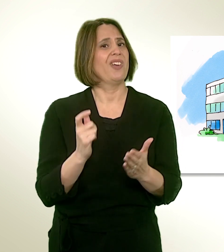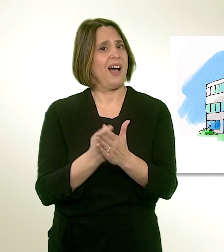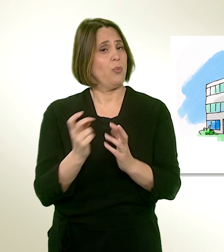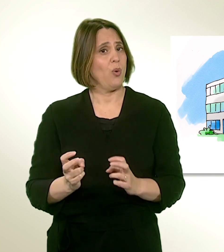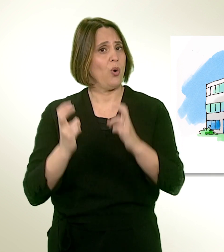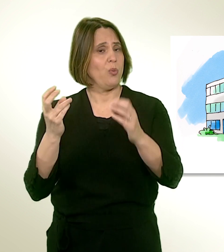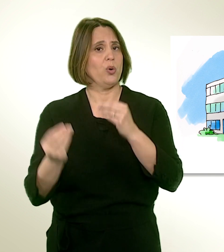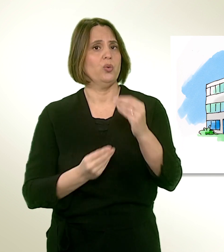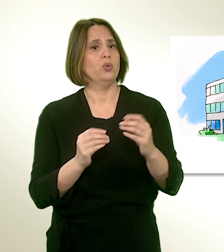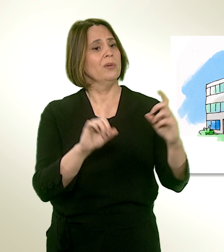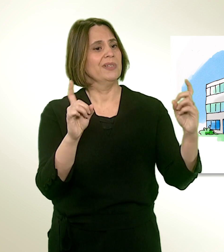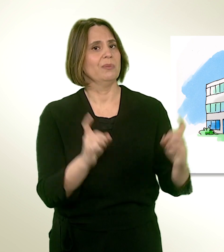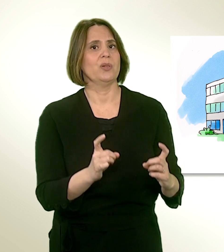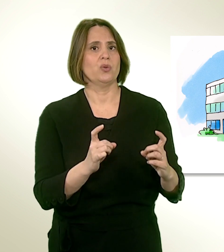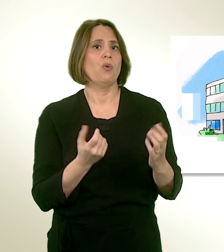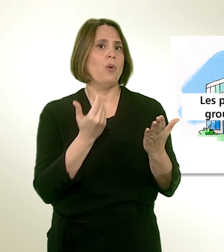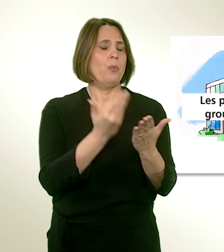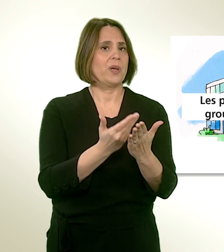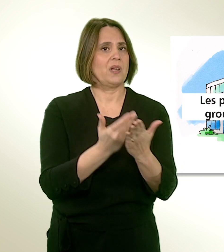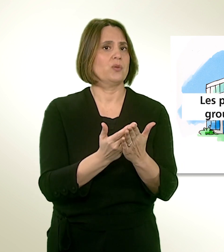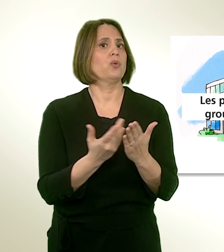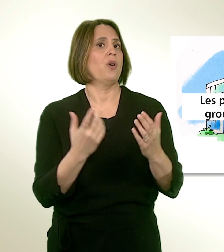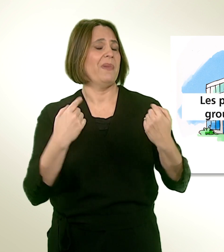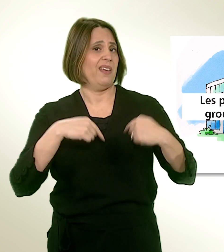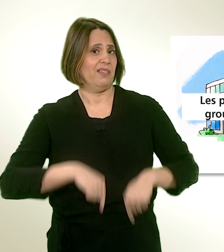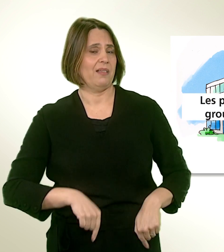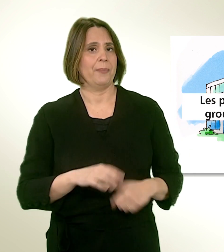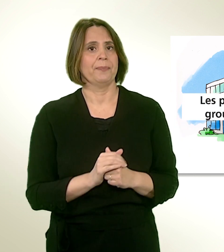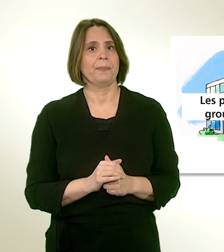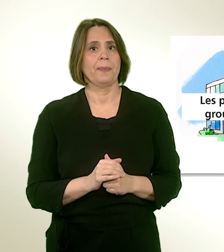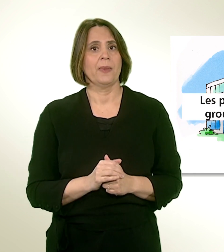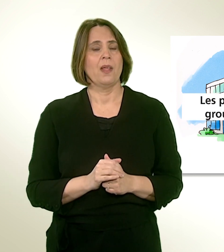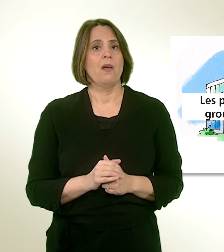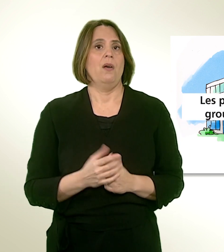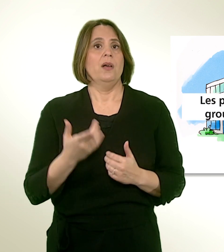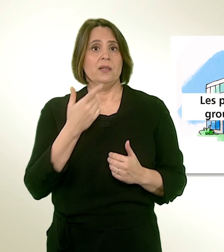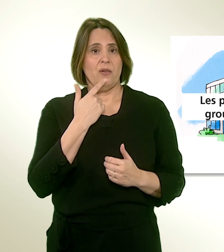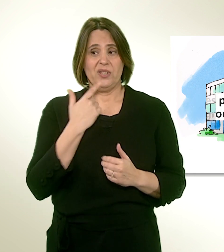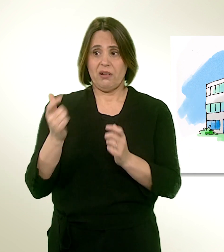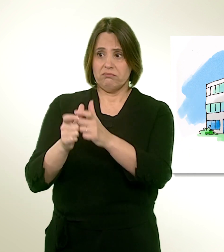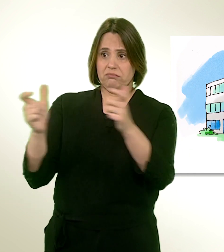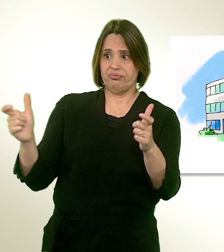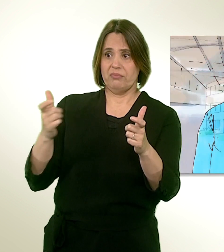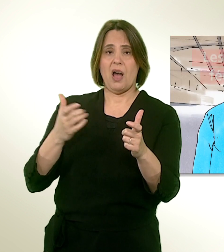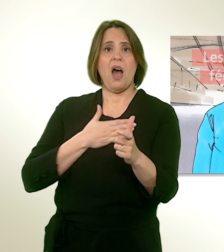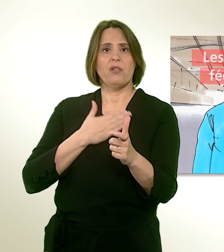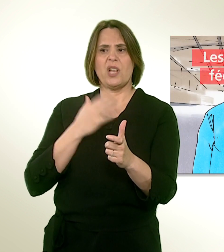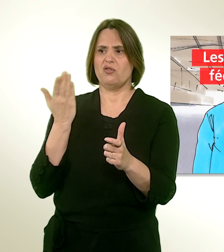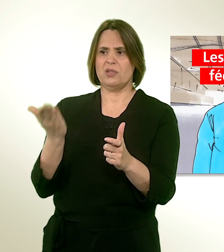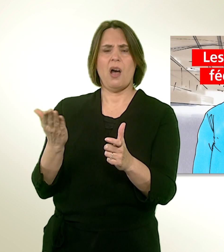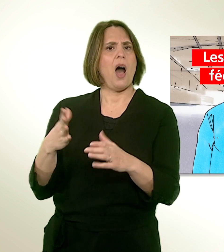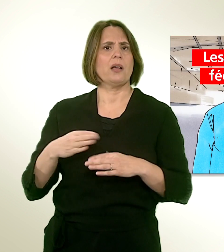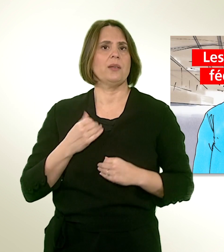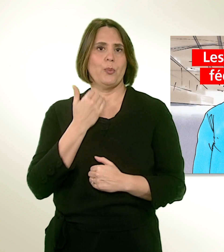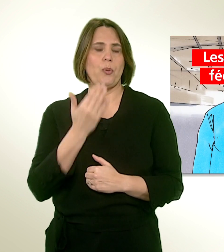ou d'une diminution des prestations étatiques. Selon le comité, les privilèges accordés aux grands groupes ne sont pas acceptables. Le